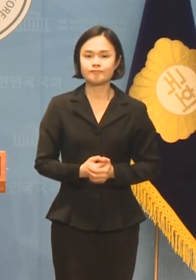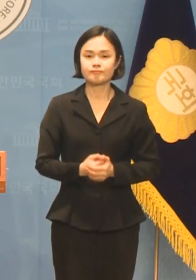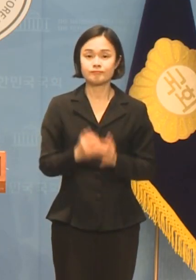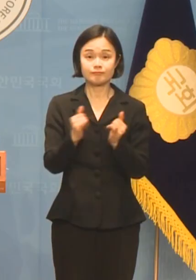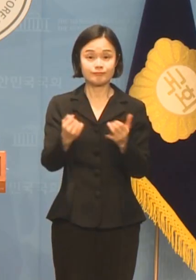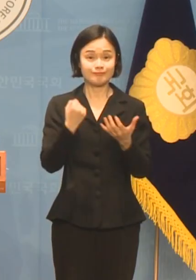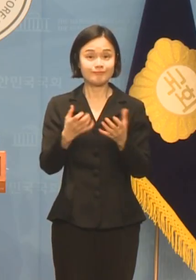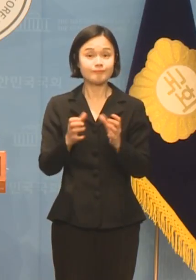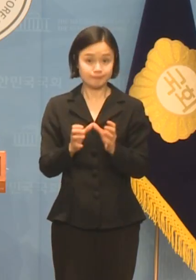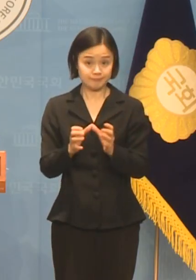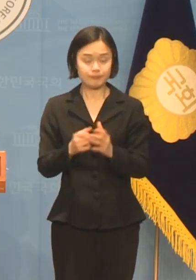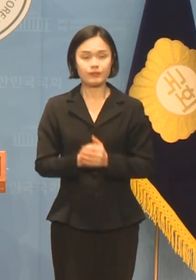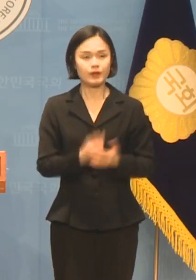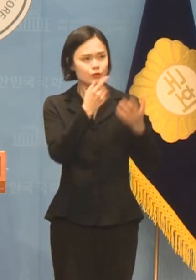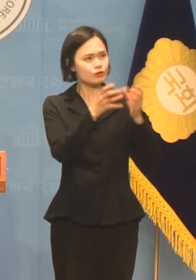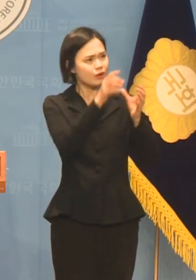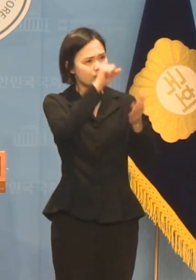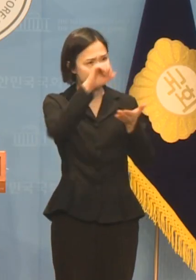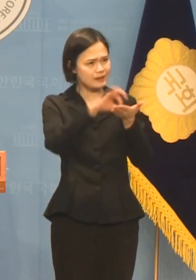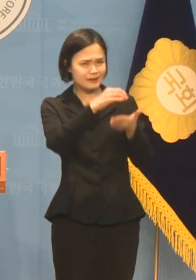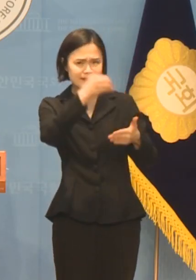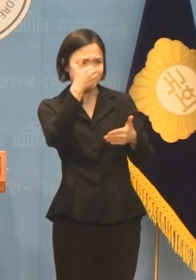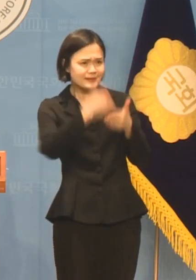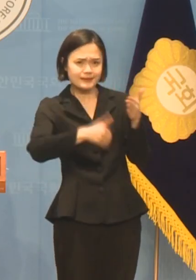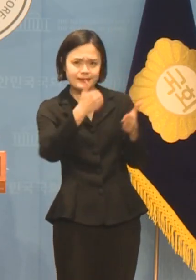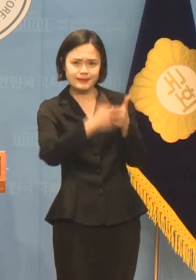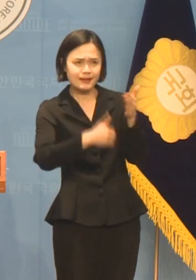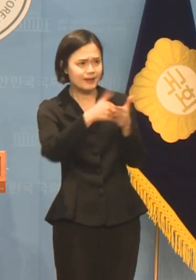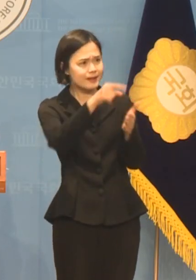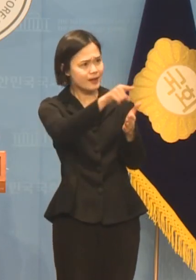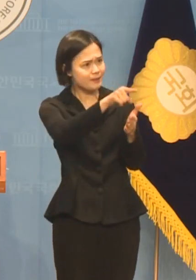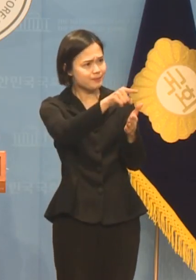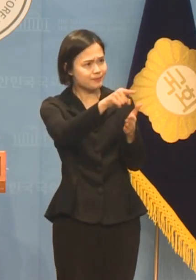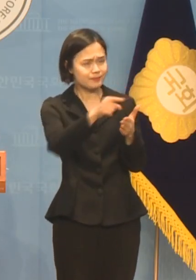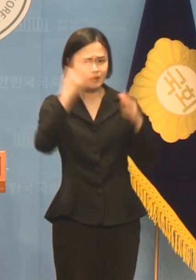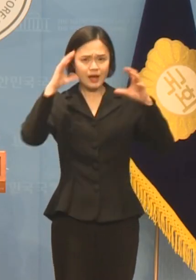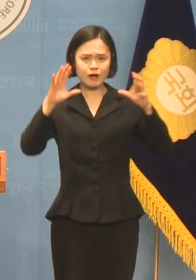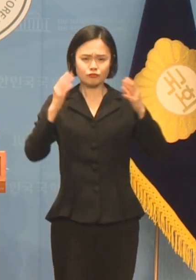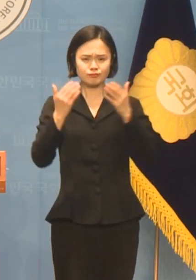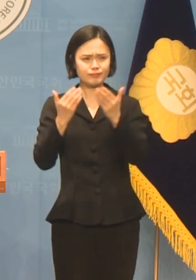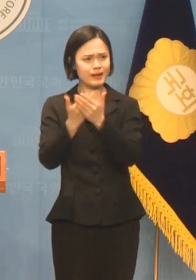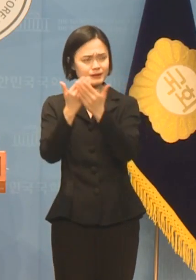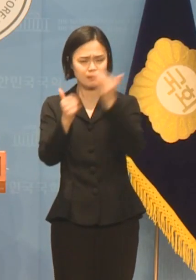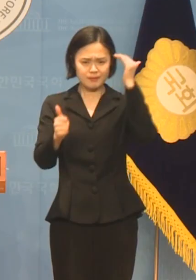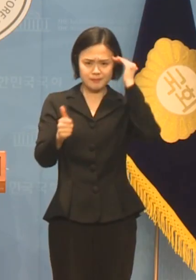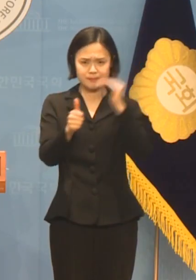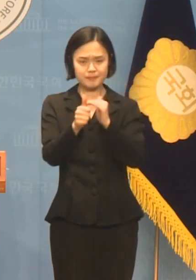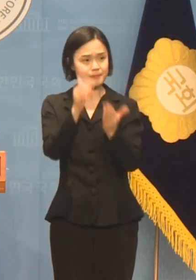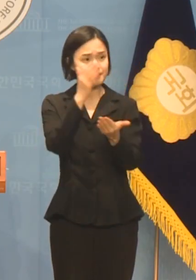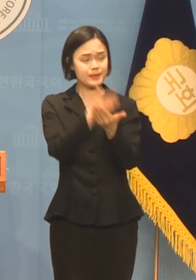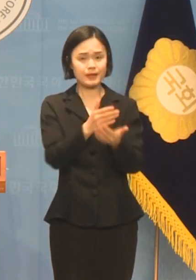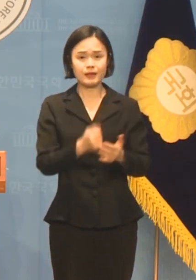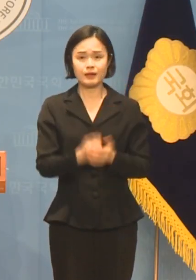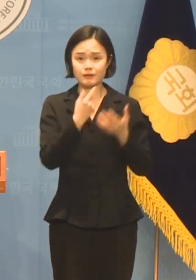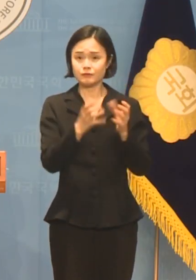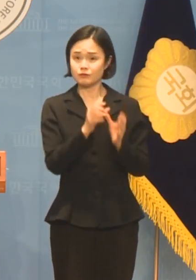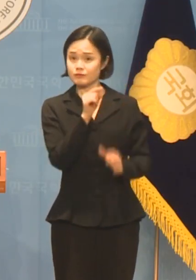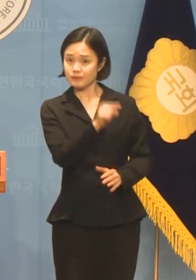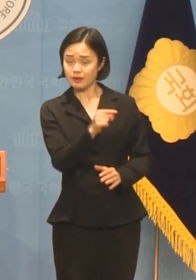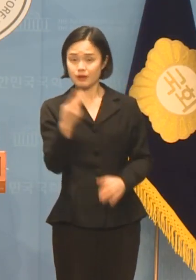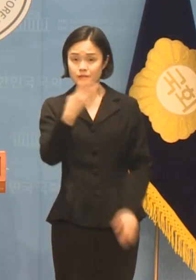민주당의 예산 삭감, 미래를 가로막지 않길 바랍니다. 민주당은 2025년